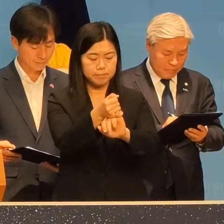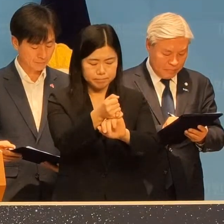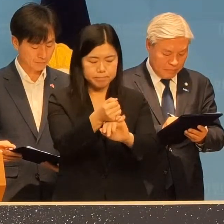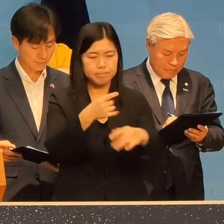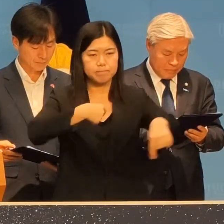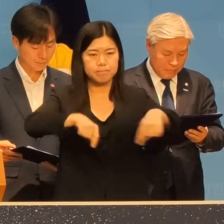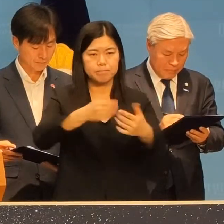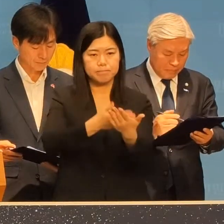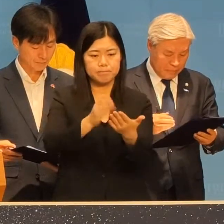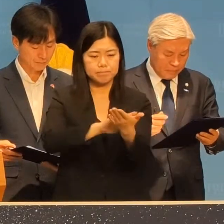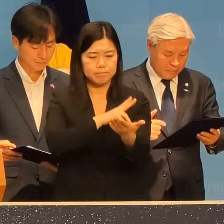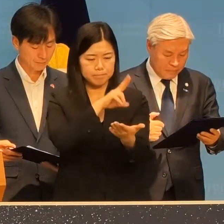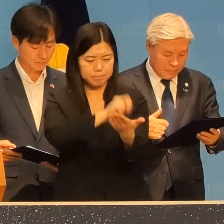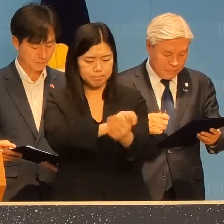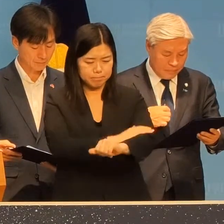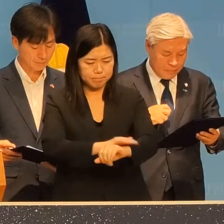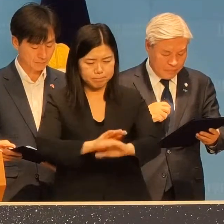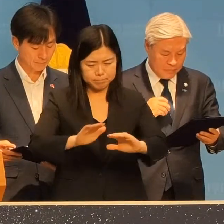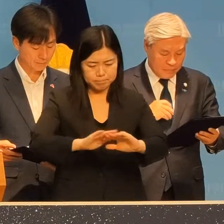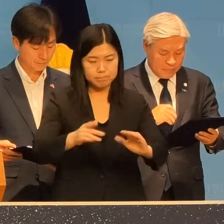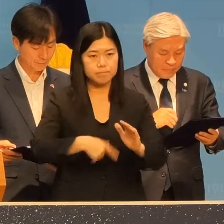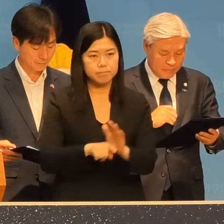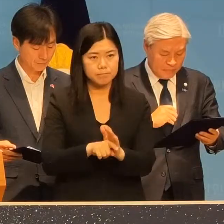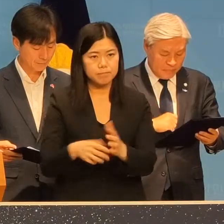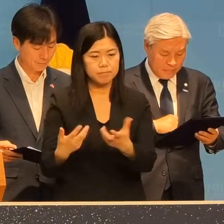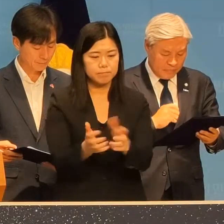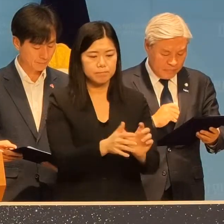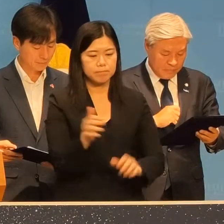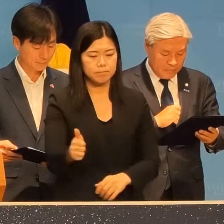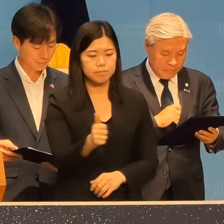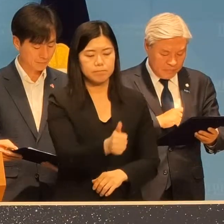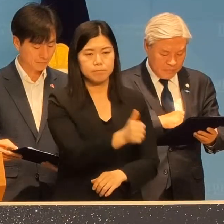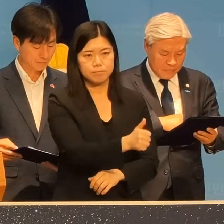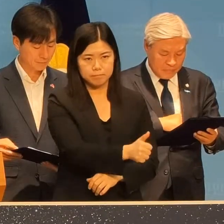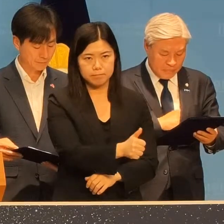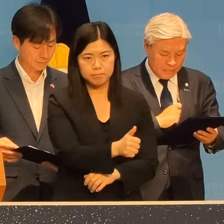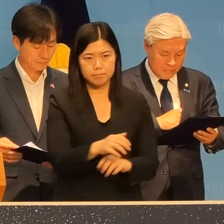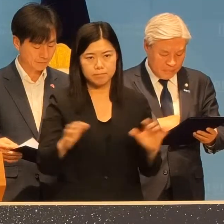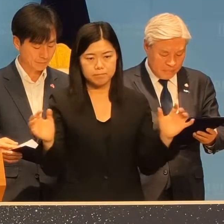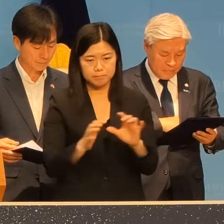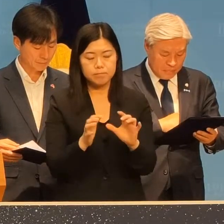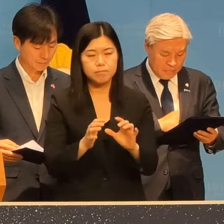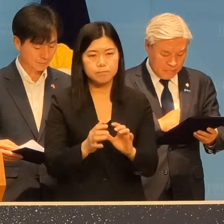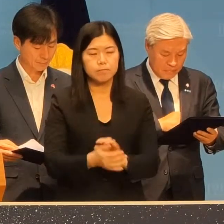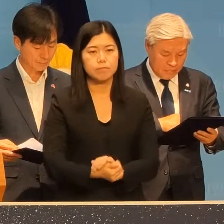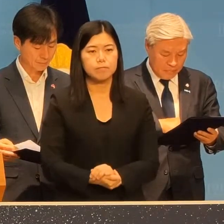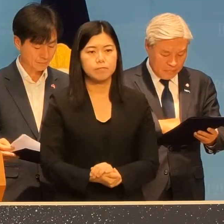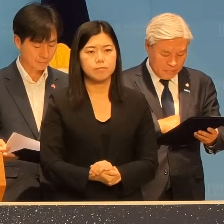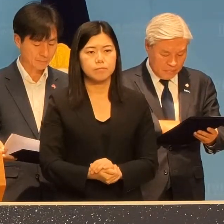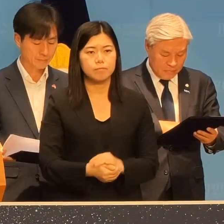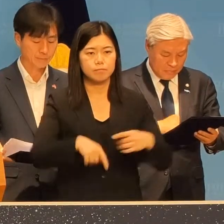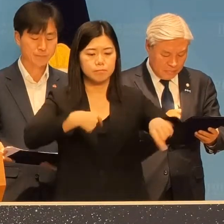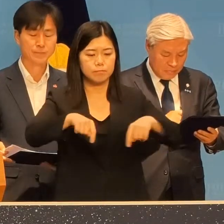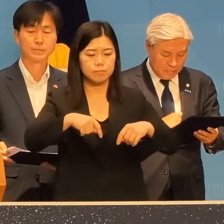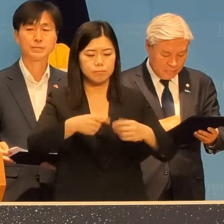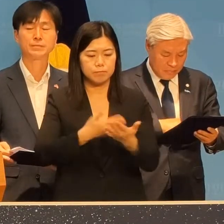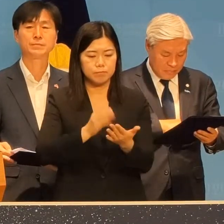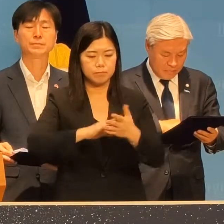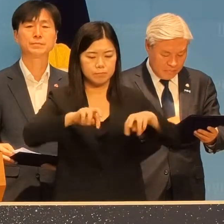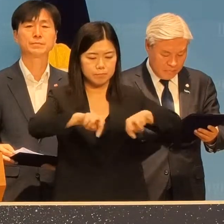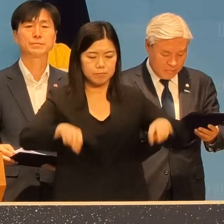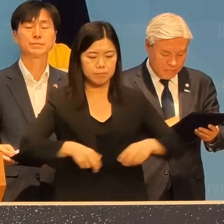정치개혁의 과제를 수행하기 위해 각 정당의 대표로 구성되는 개혁진보 4당 정치개혁